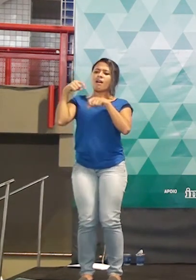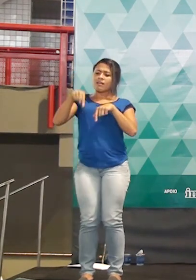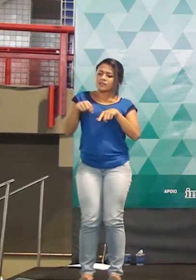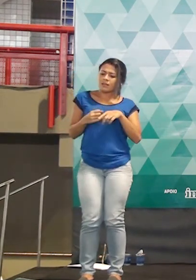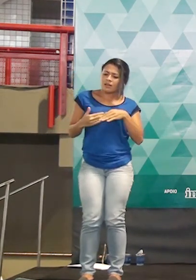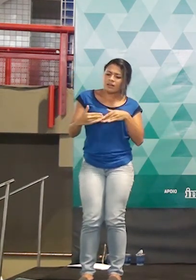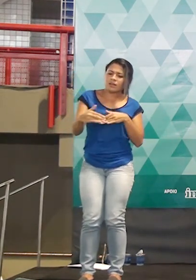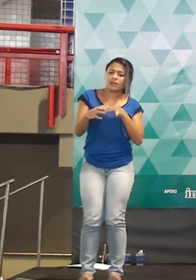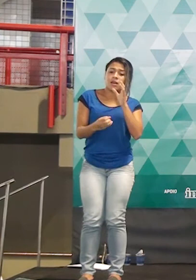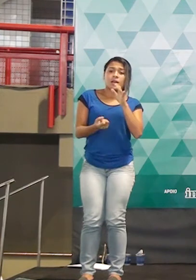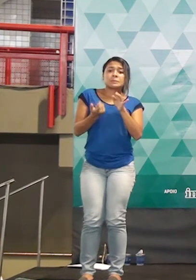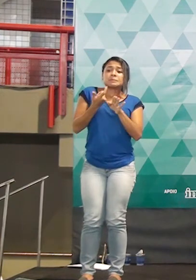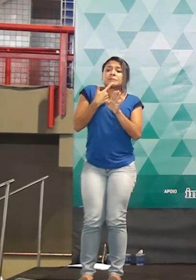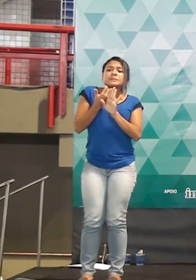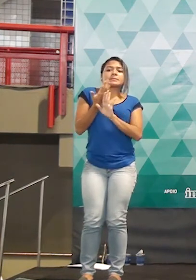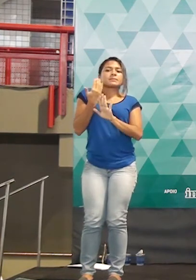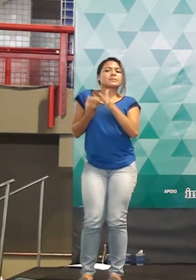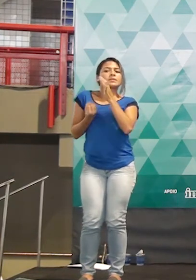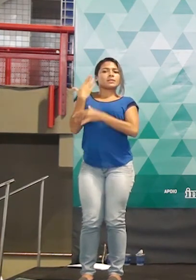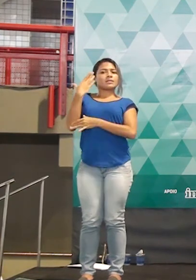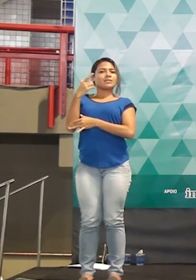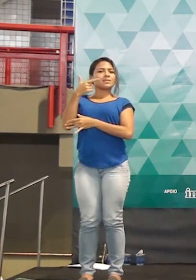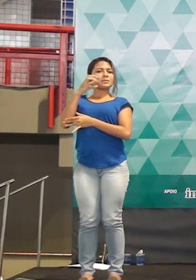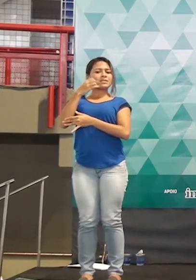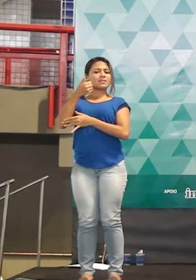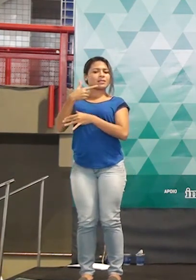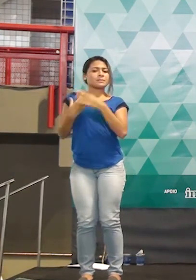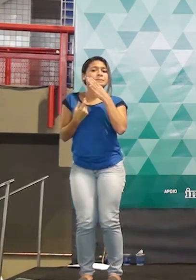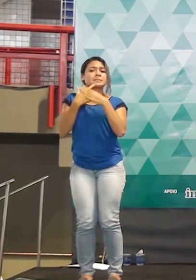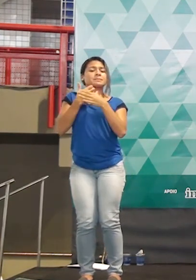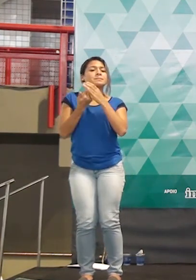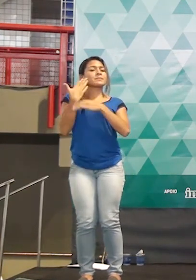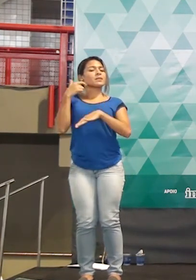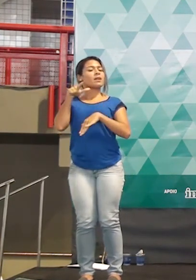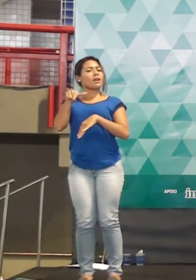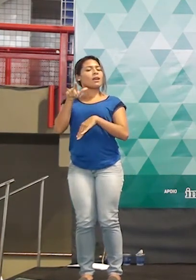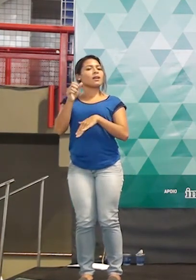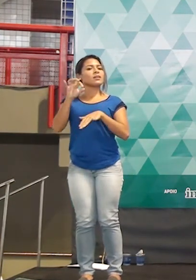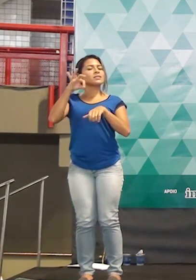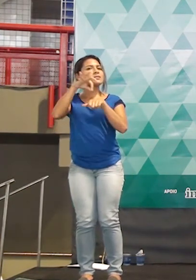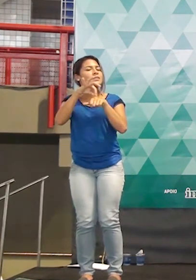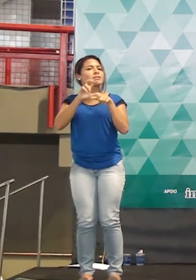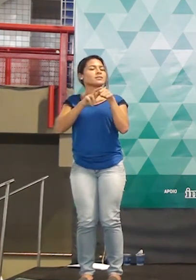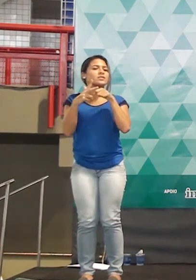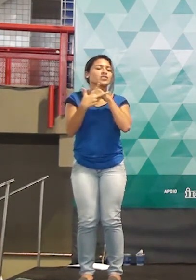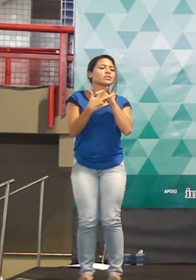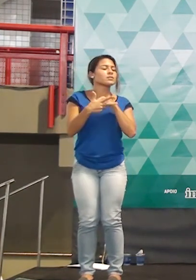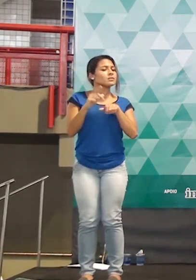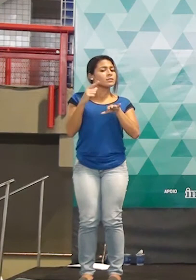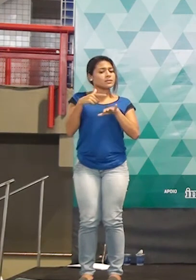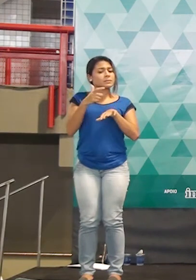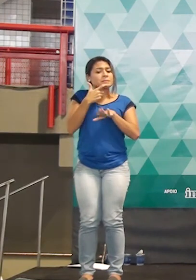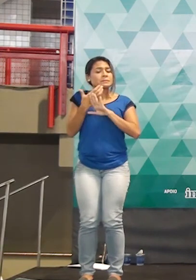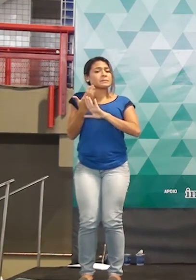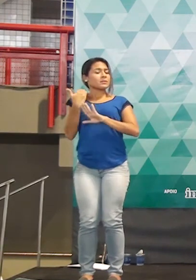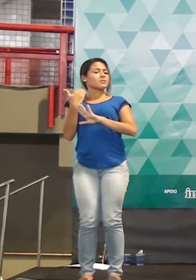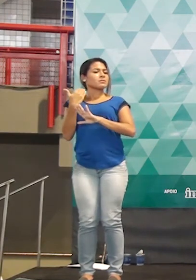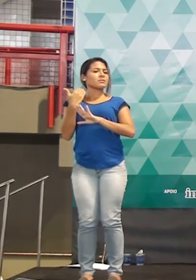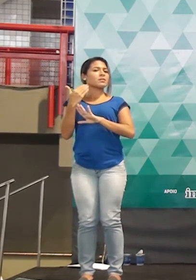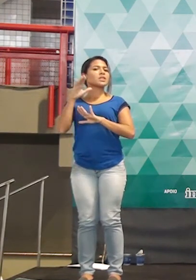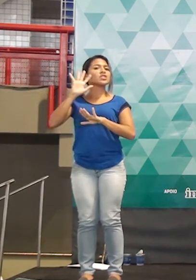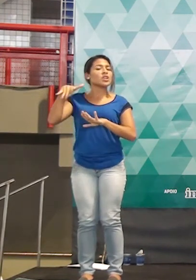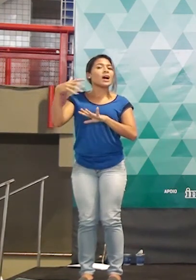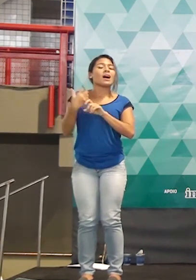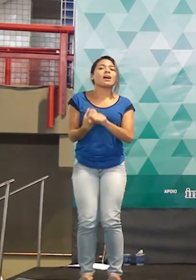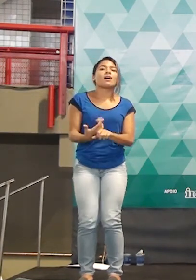2017 que surgiram os primeiros casos de dengue, de zika, chikungunya no país, não foi. A gente já vem